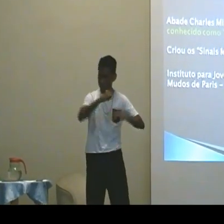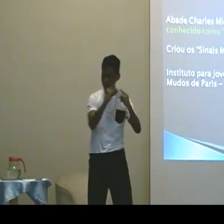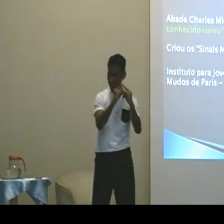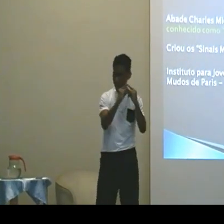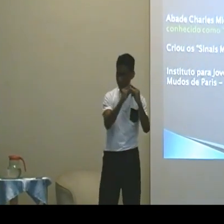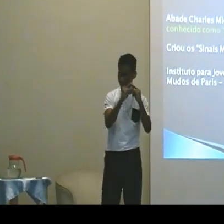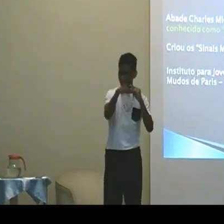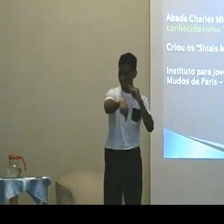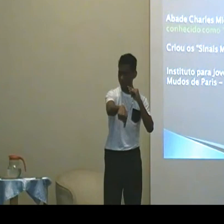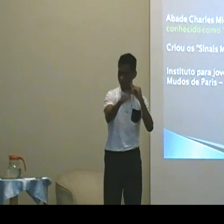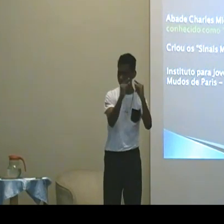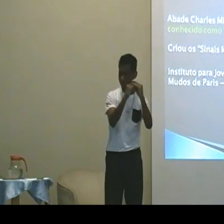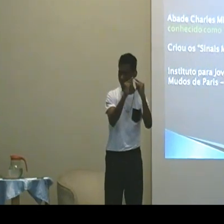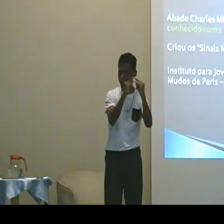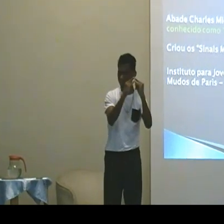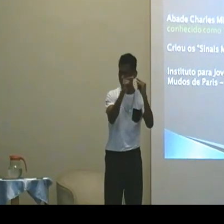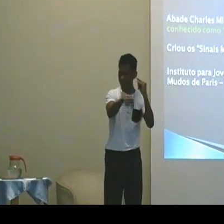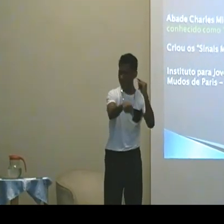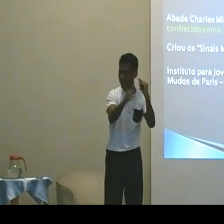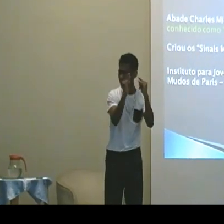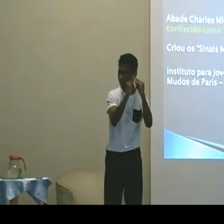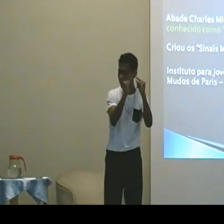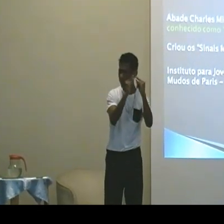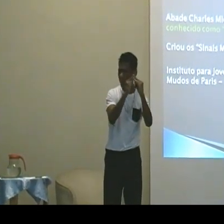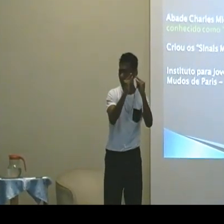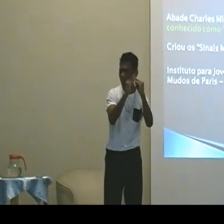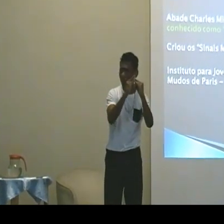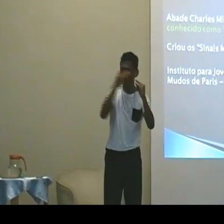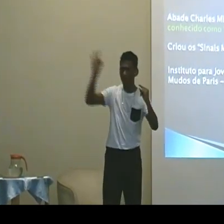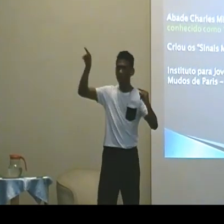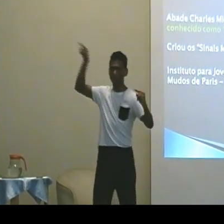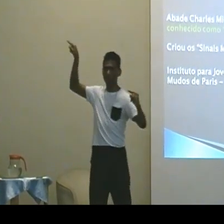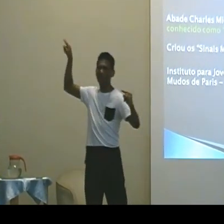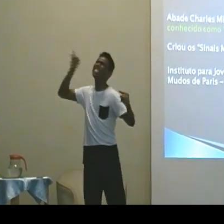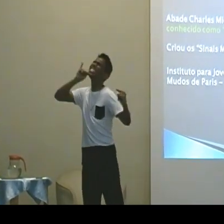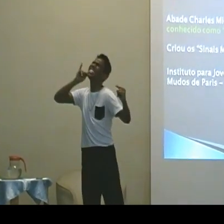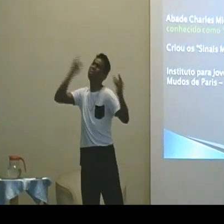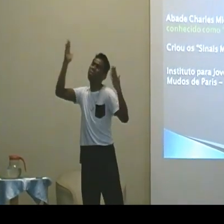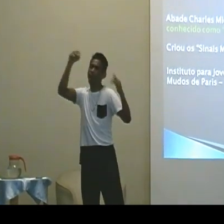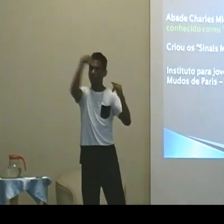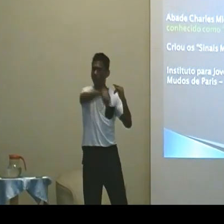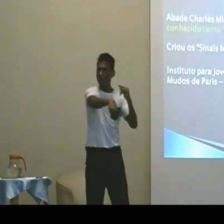Primeira escola de surdos, aqui a gente tem o INIS, né, o Instituto. Na França,